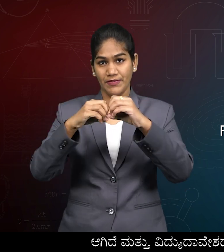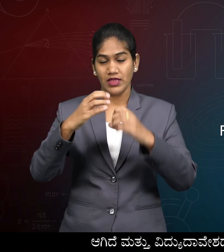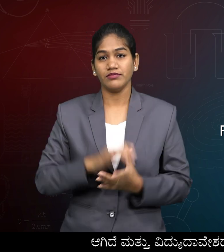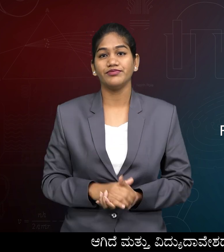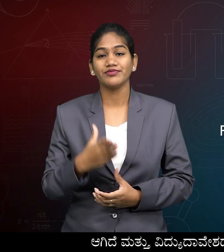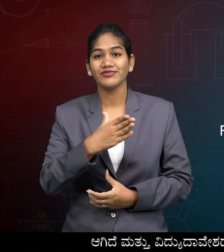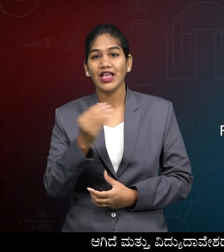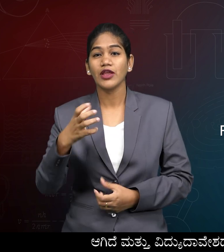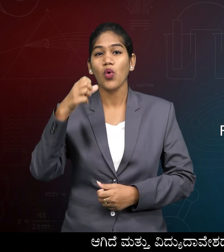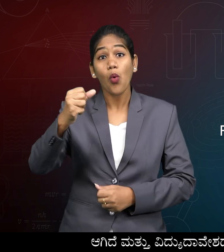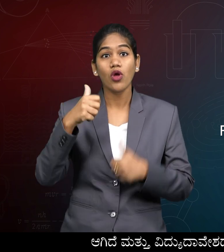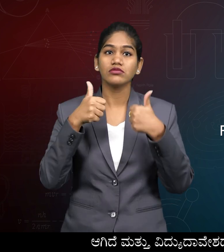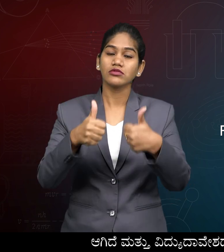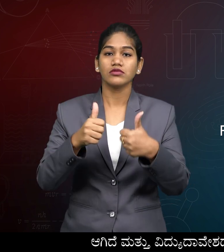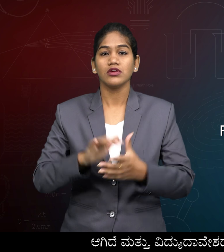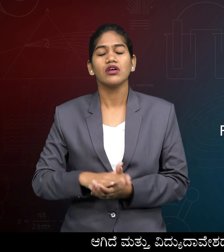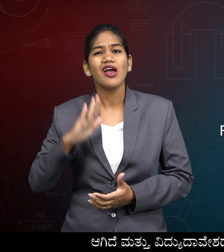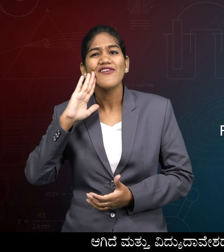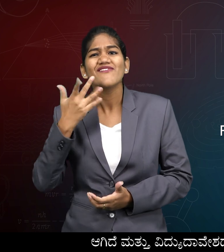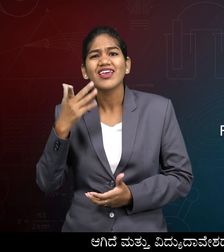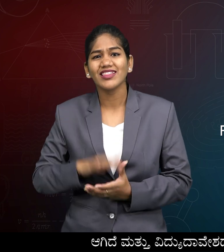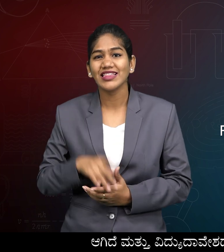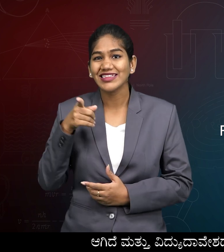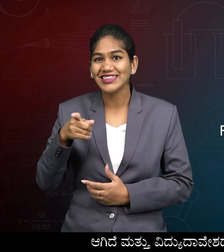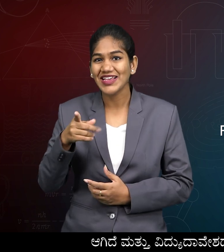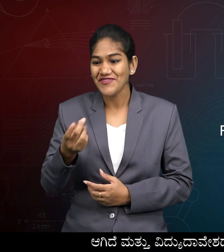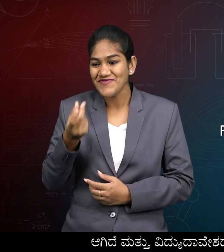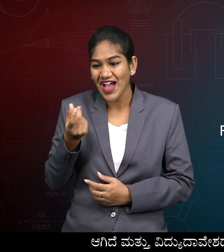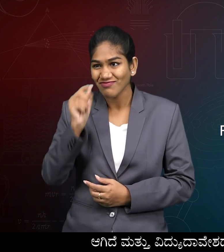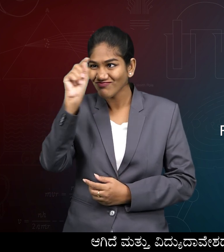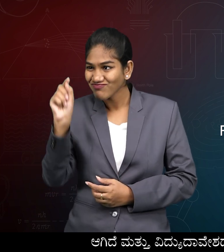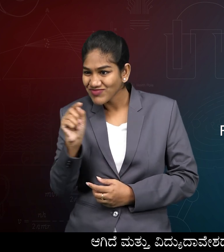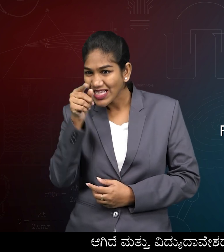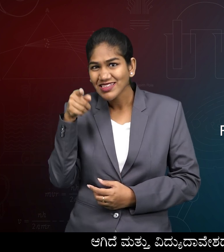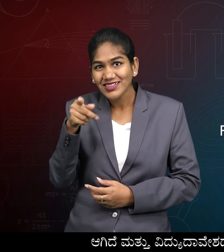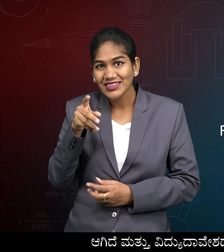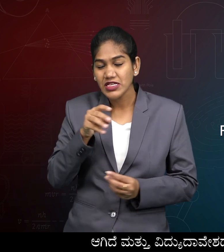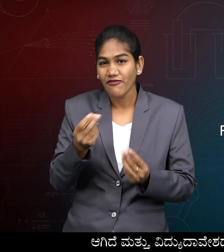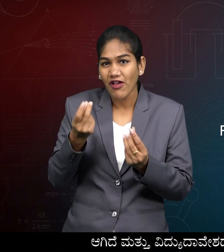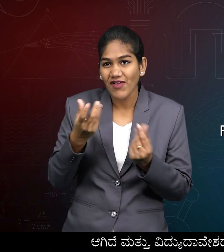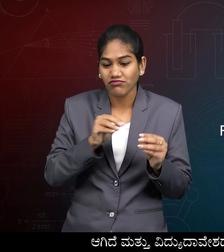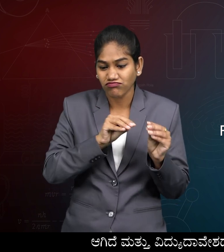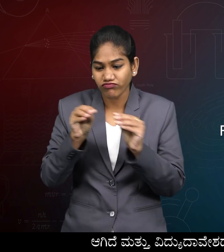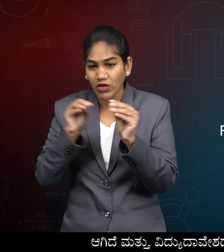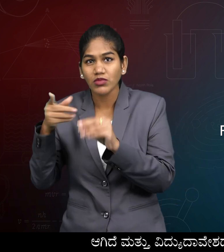ಆಗಿದೆ ಮತ್ತು ವಿದ್ಯುತ್ ದಾವೇಶದ ಕಣದ ವಿ ವೇಗದ ದಿಕ್ಕು ಬಿ ಕಾಂತಕ್ಷೇತ್ರದ